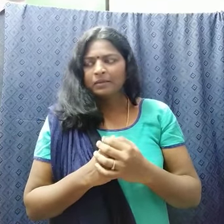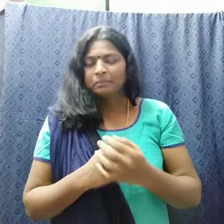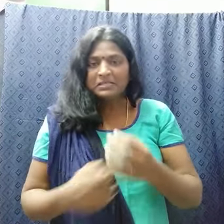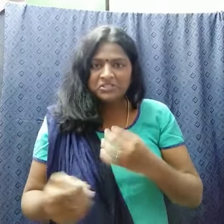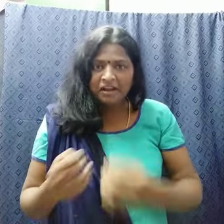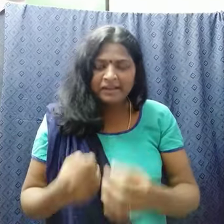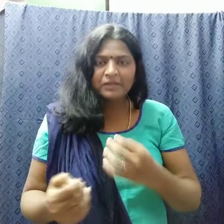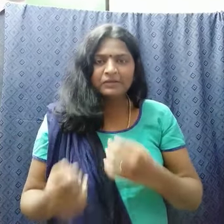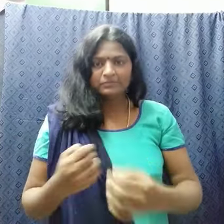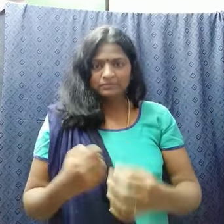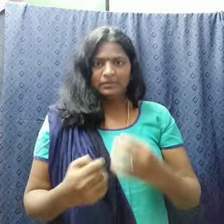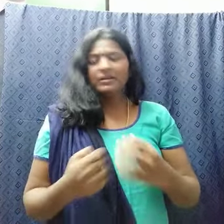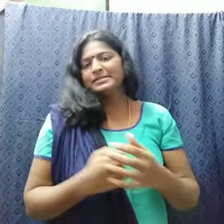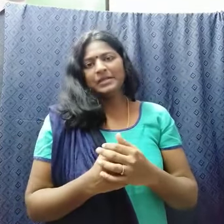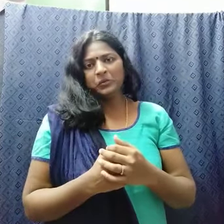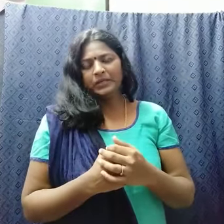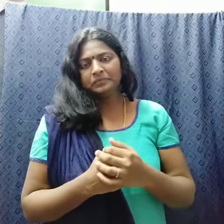பஞ்சு ஆலையில வேலை செய்யறவங்க,